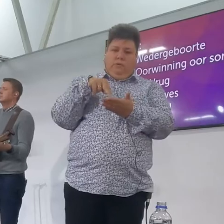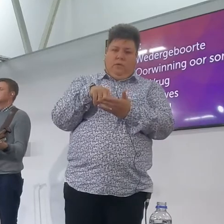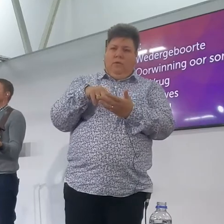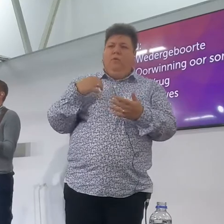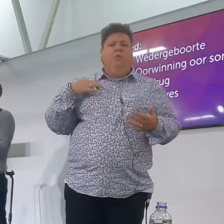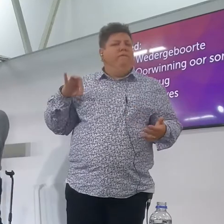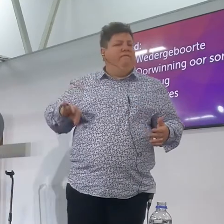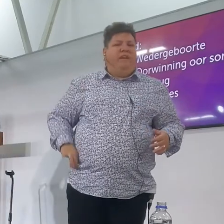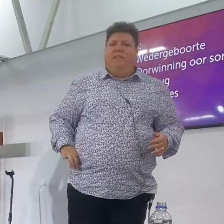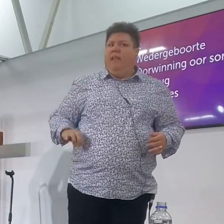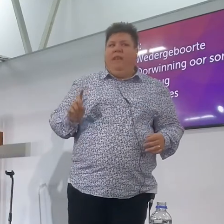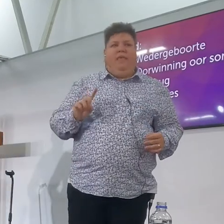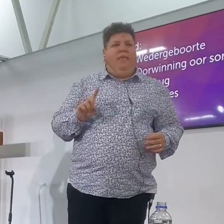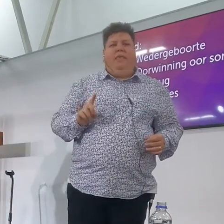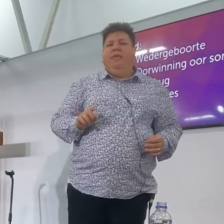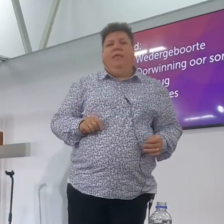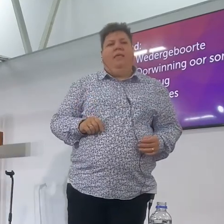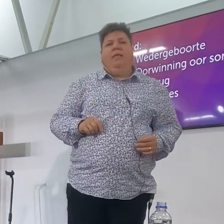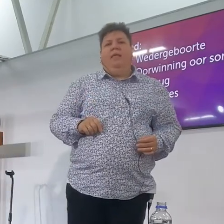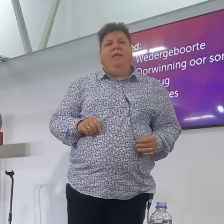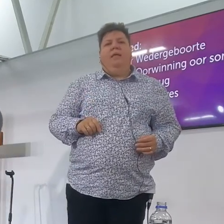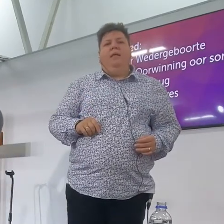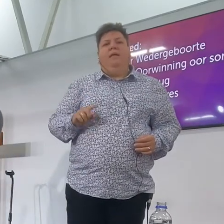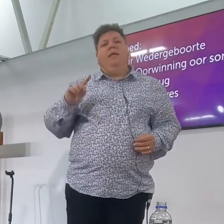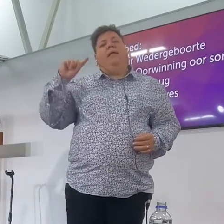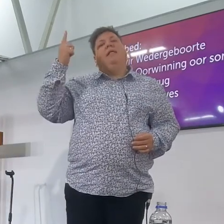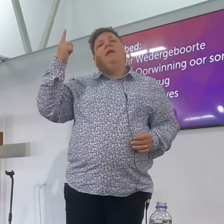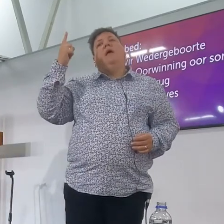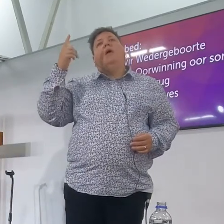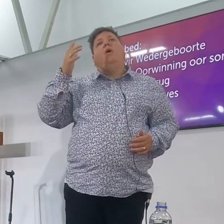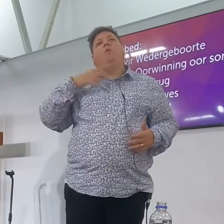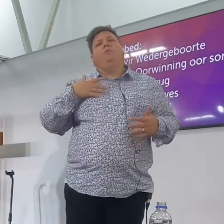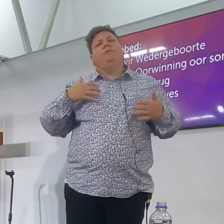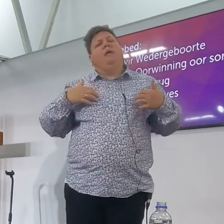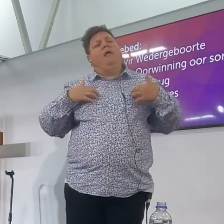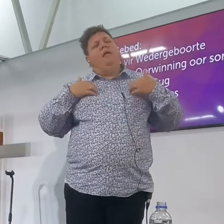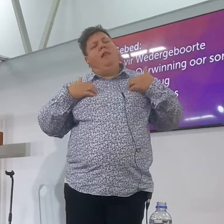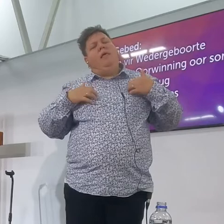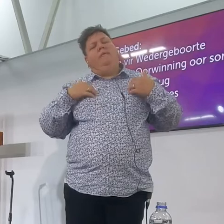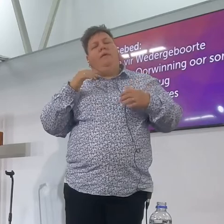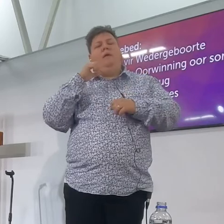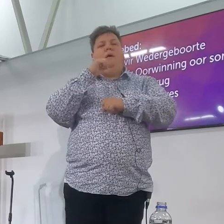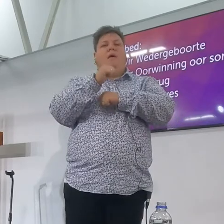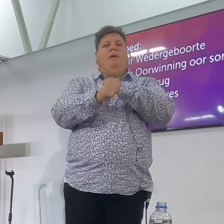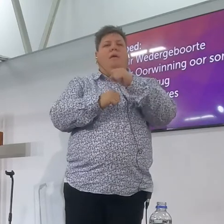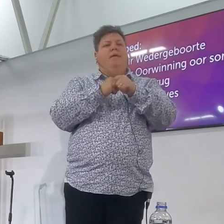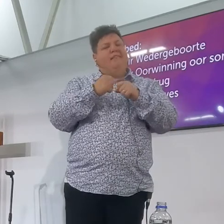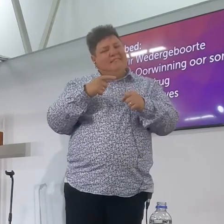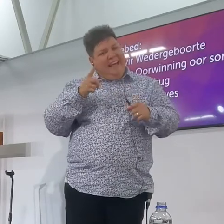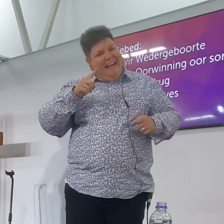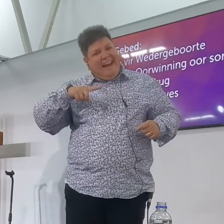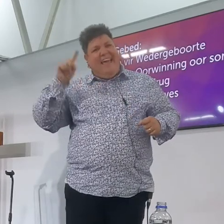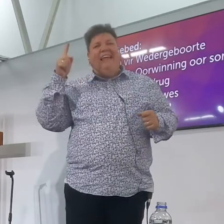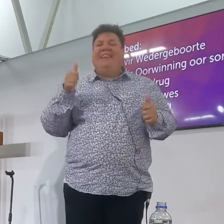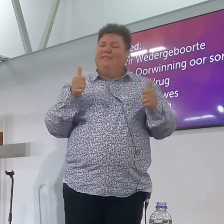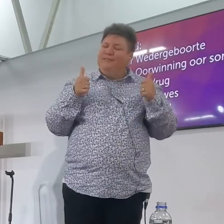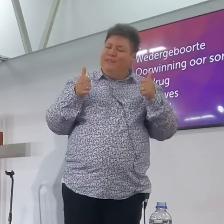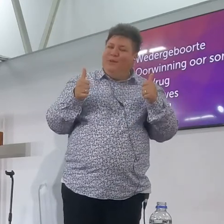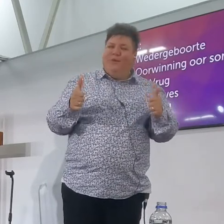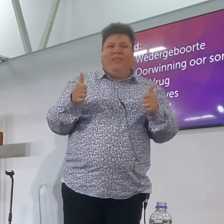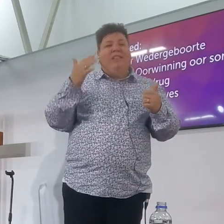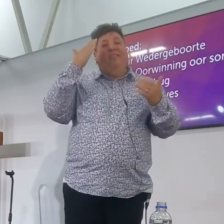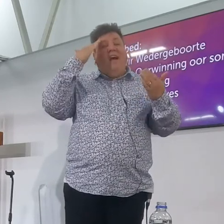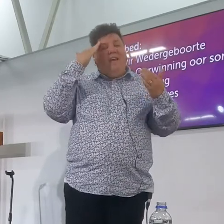verdien niks nie. Ons is, Here, uitgelewer in die genade en dis vir ons reg en dis vir ons goed.